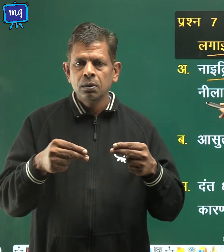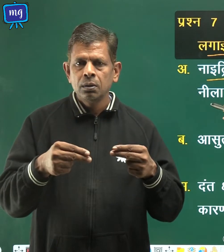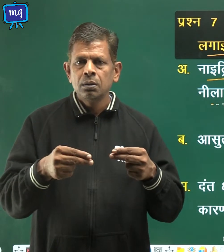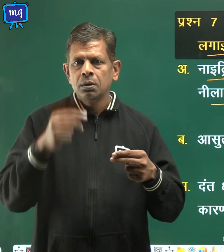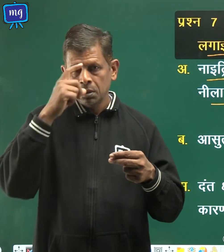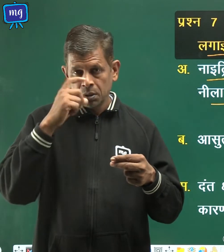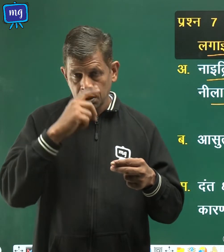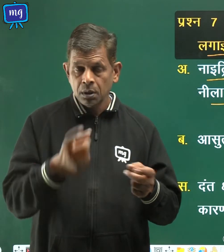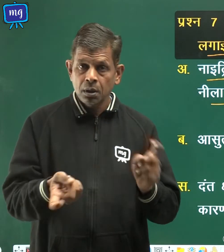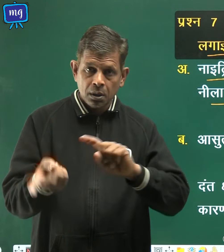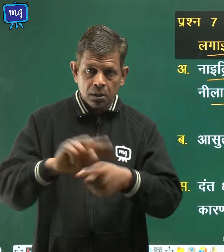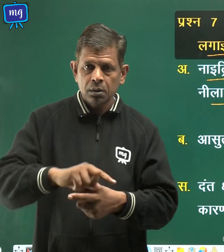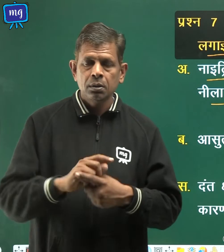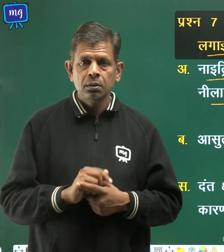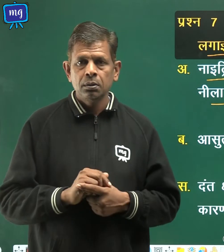नीला कर देता है।